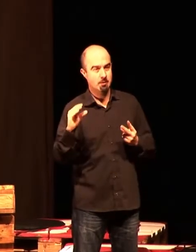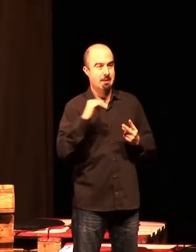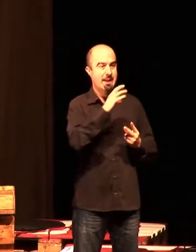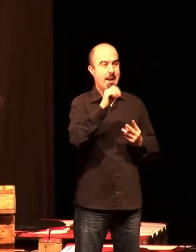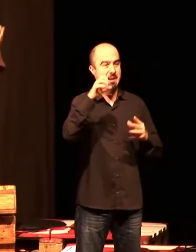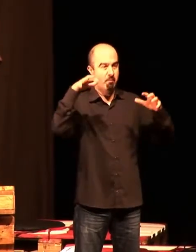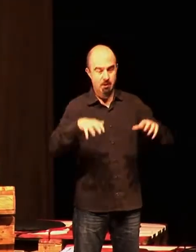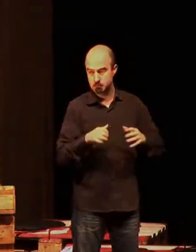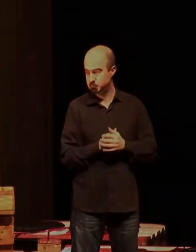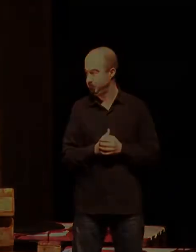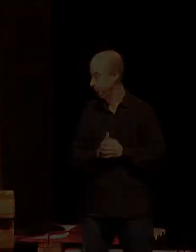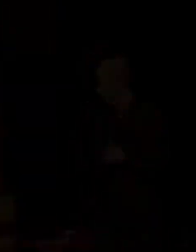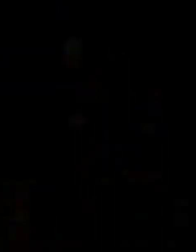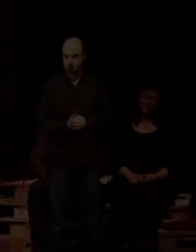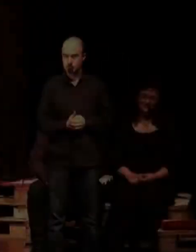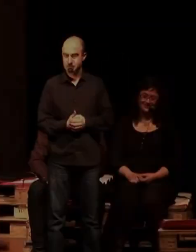i Carme Riu.